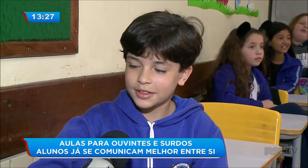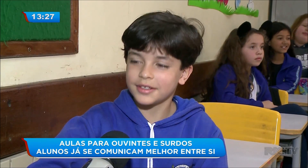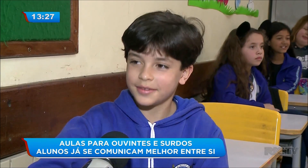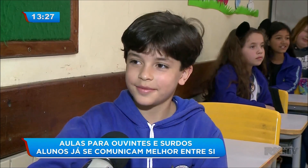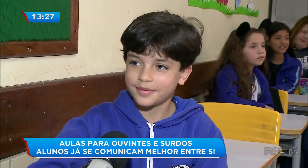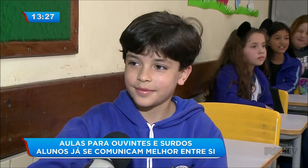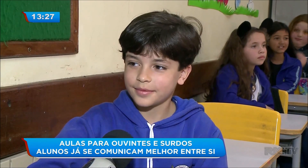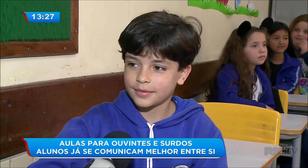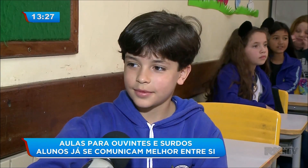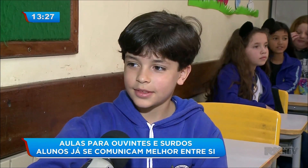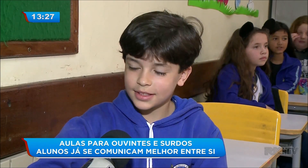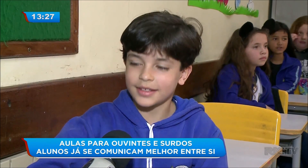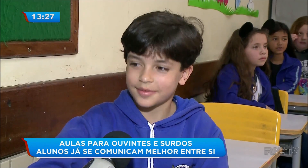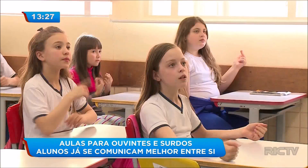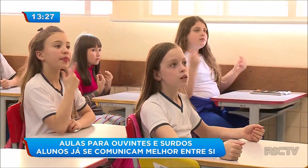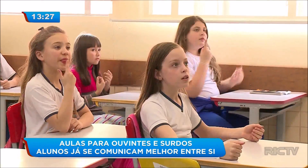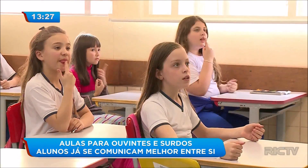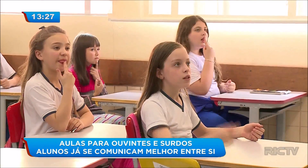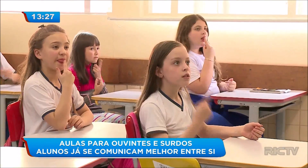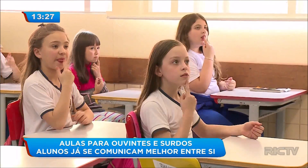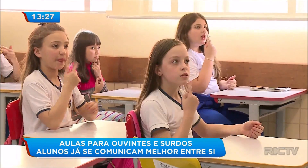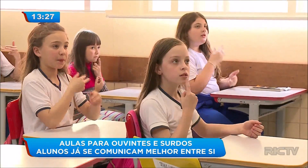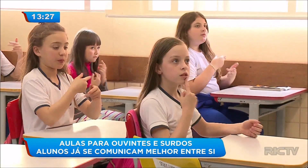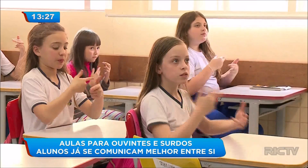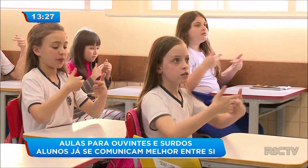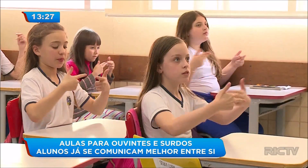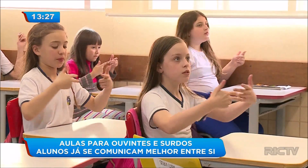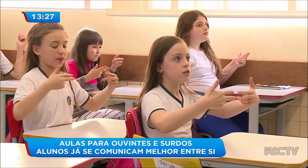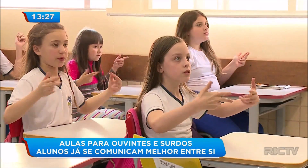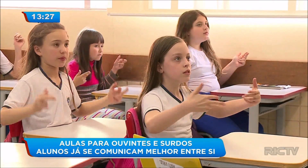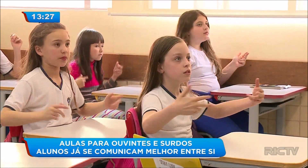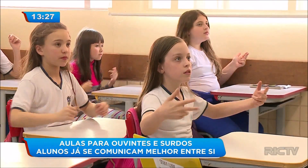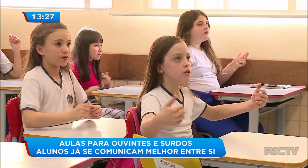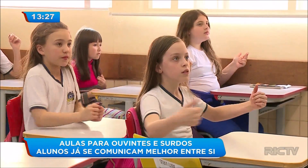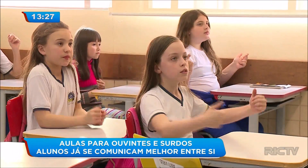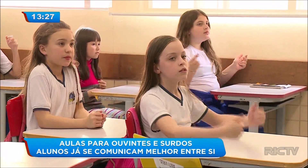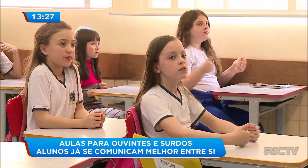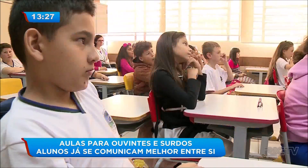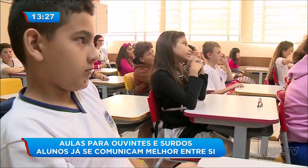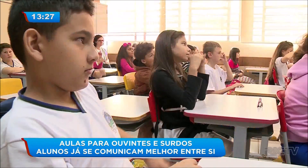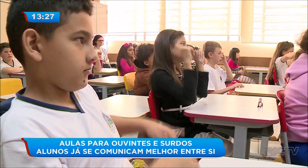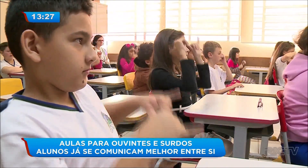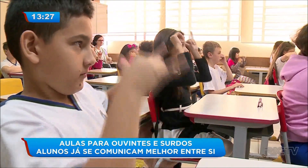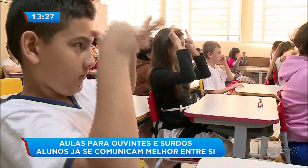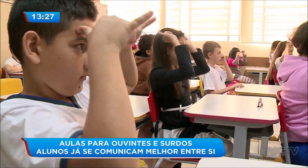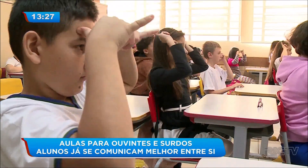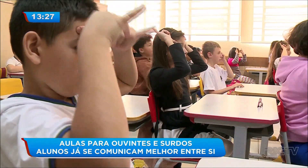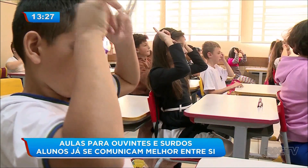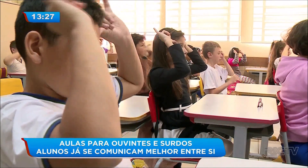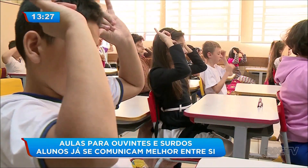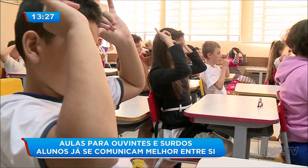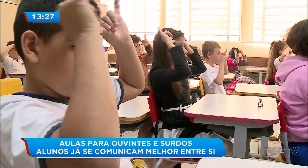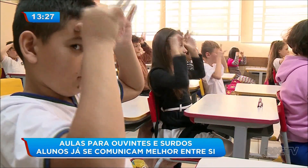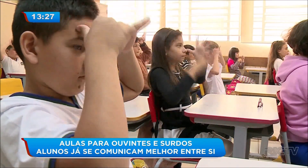Consigo. Com as mãos? Sim. Na sala, a linguagem brasileira de sinais tem se tornado o que sempre significou,